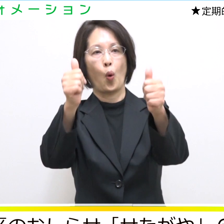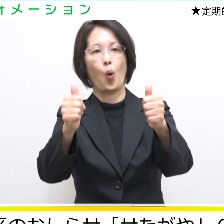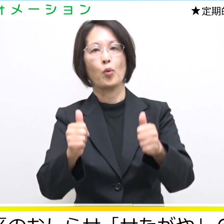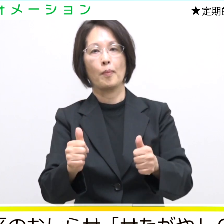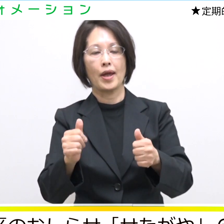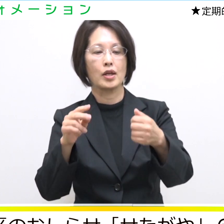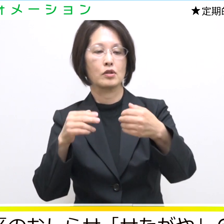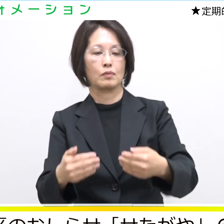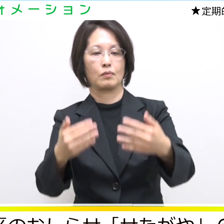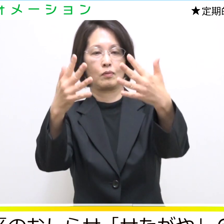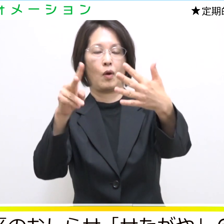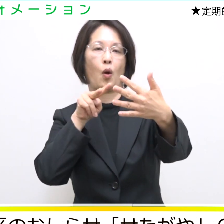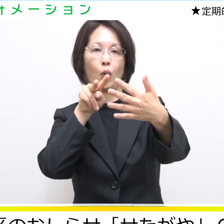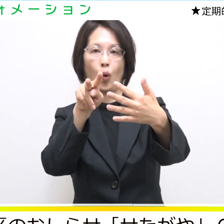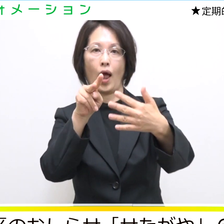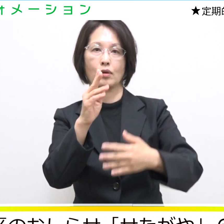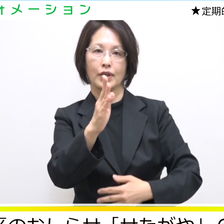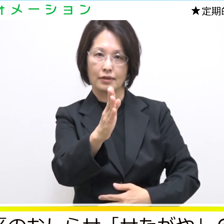をご覧